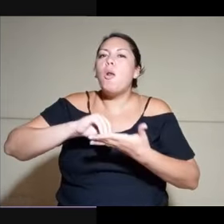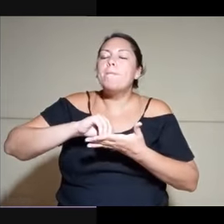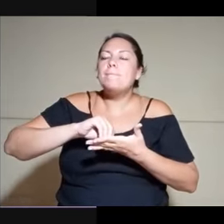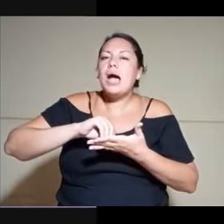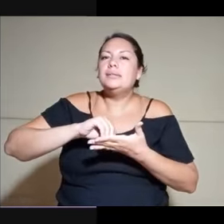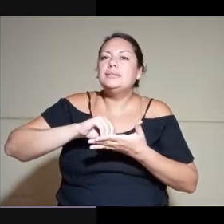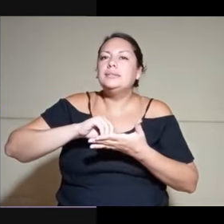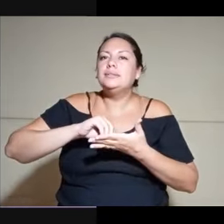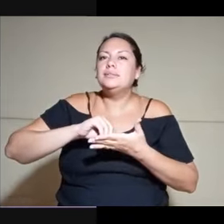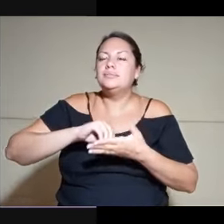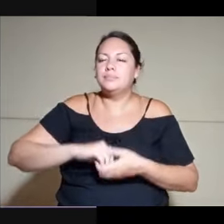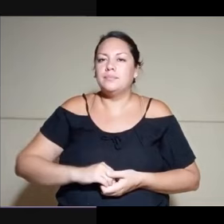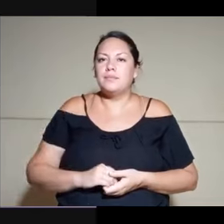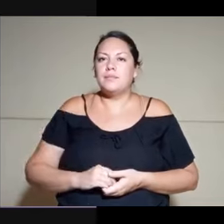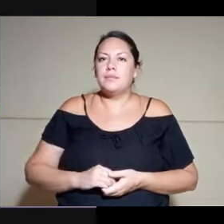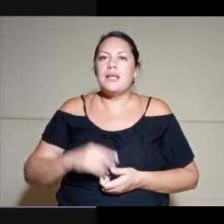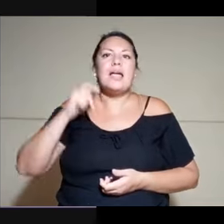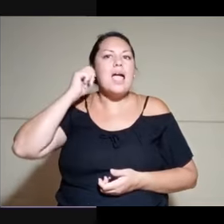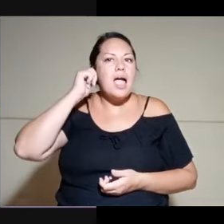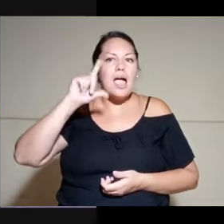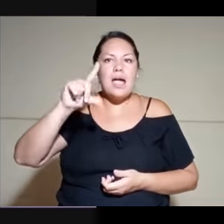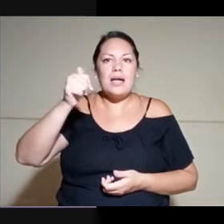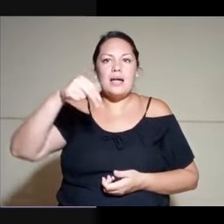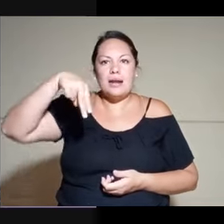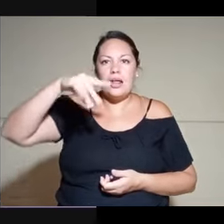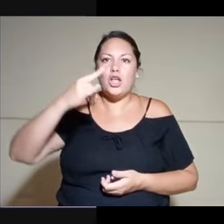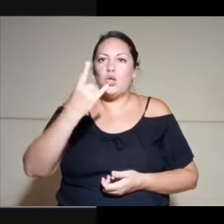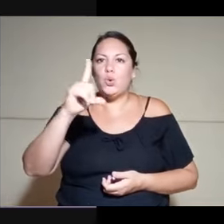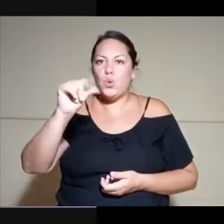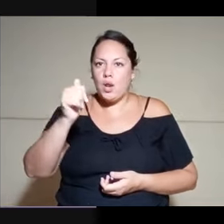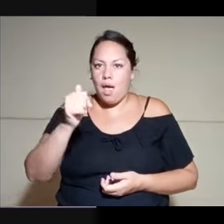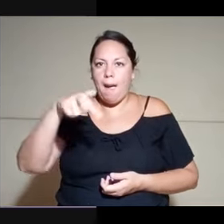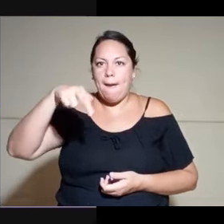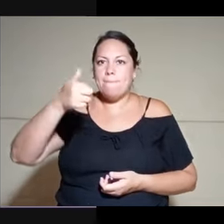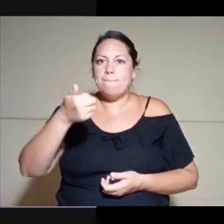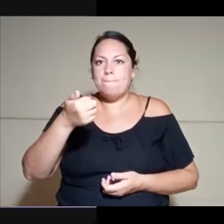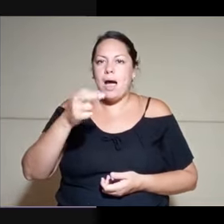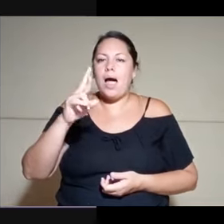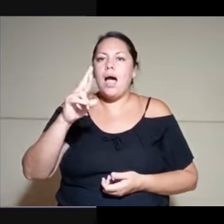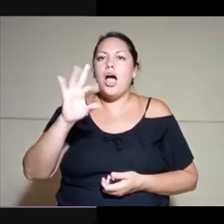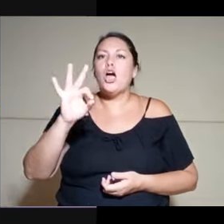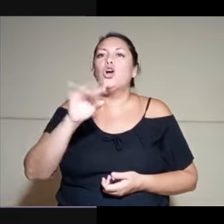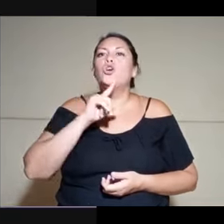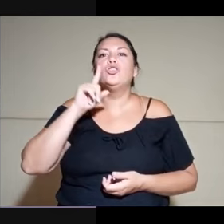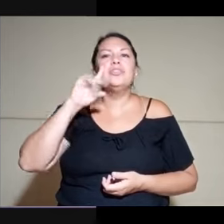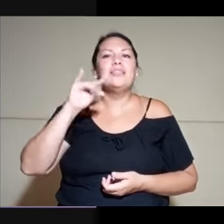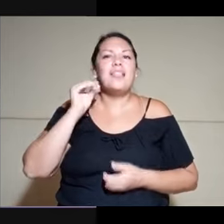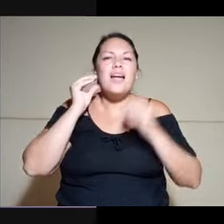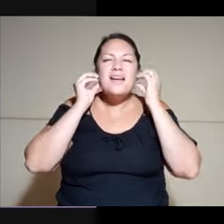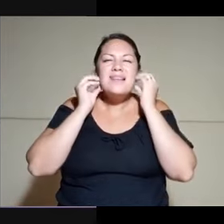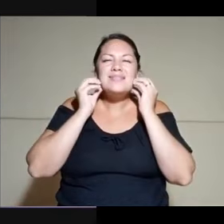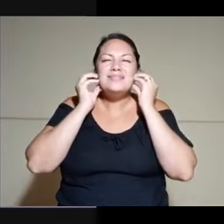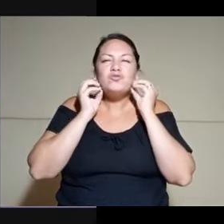inerva el gusto de la lengua, nos da el gusto de la lengua, sino que también nos permite la inervación de la famosa glándula parótida,